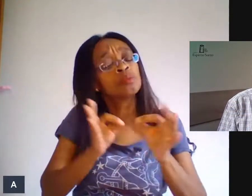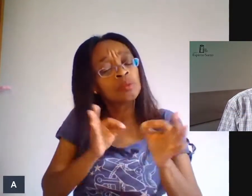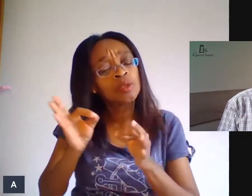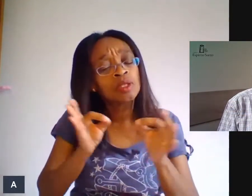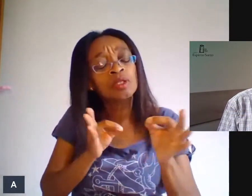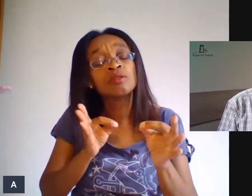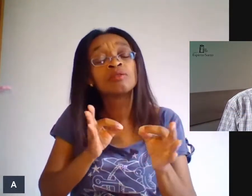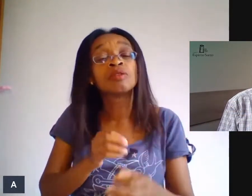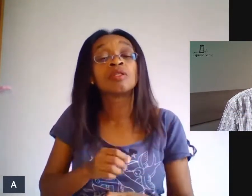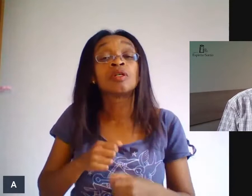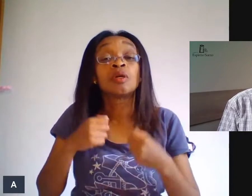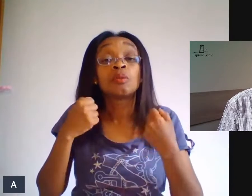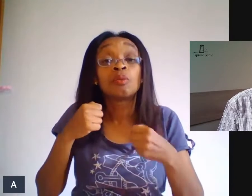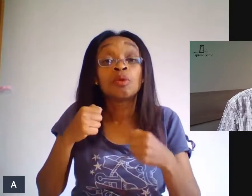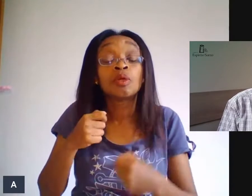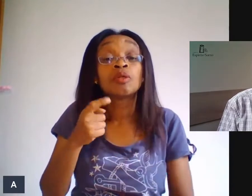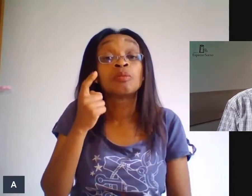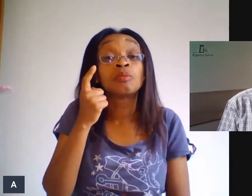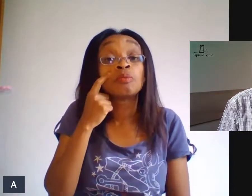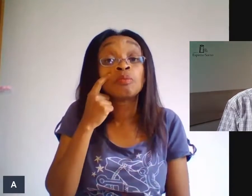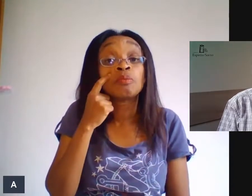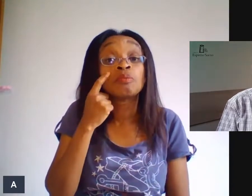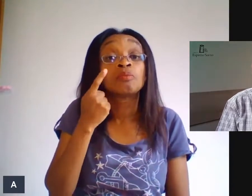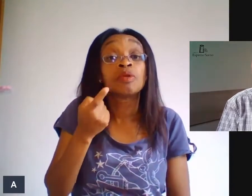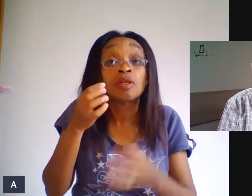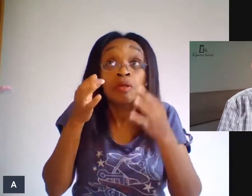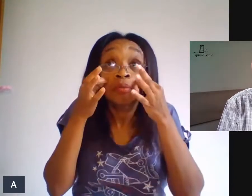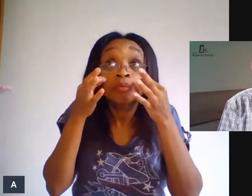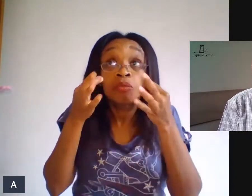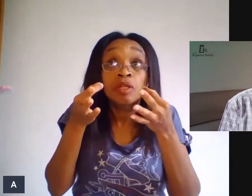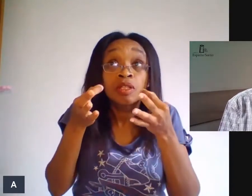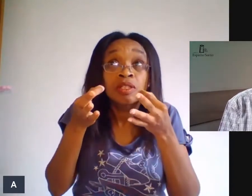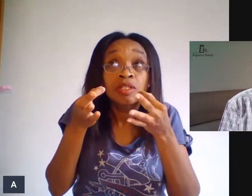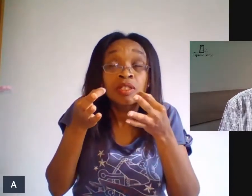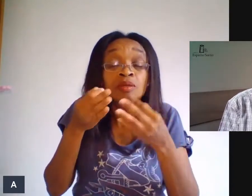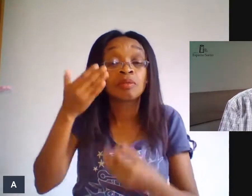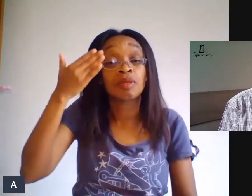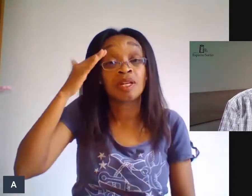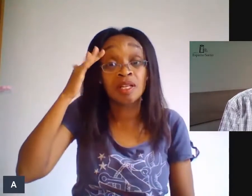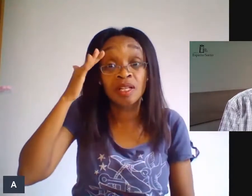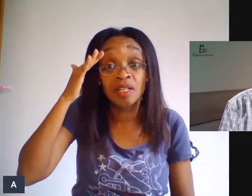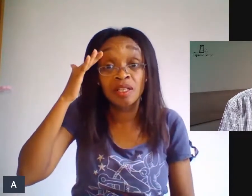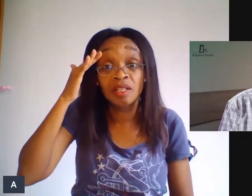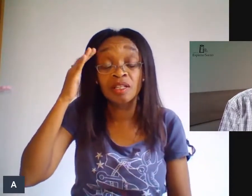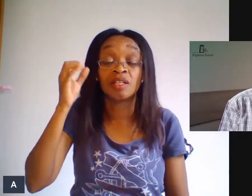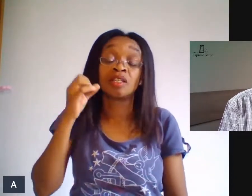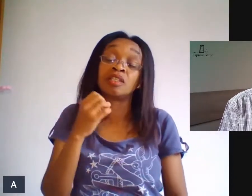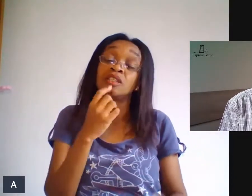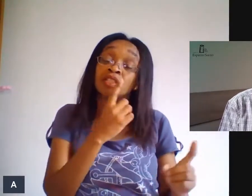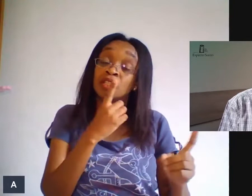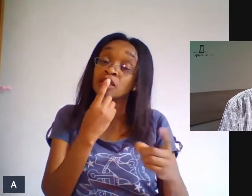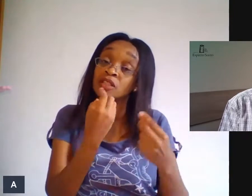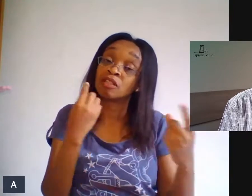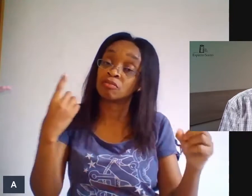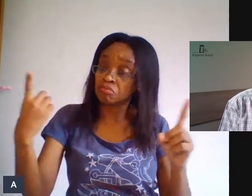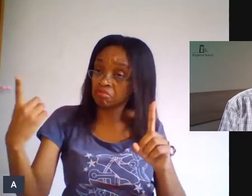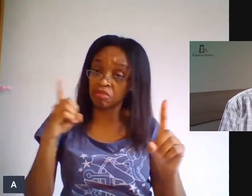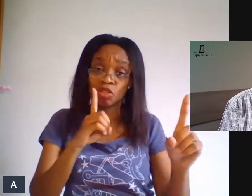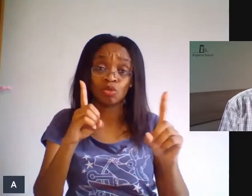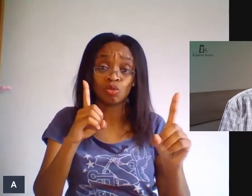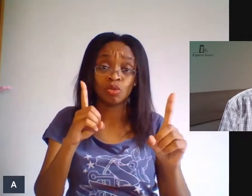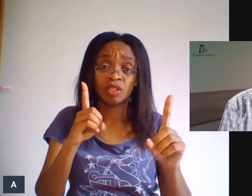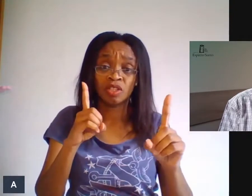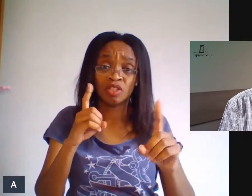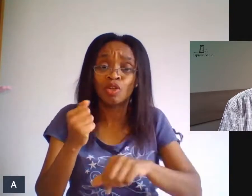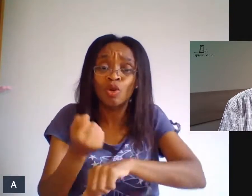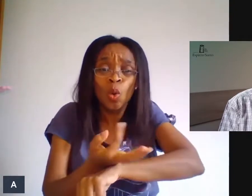procurando ver se realmente, como diz aqui o texto, o que vocês sentem um pelo outro não é uma